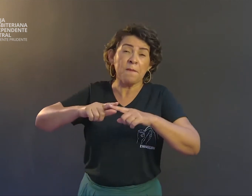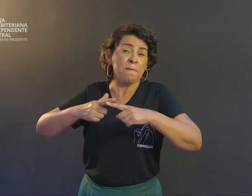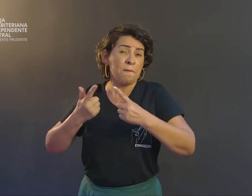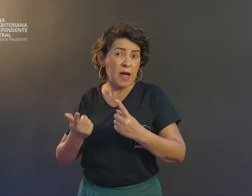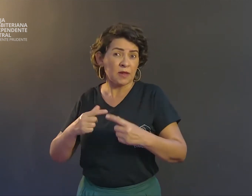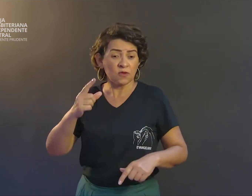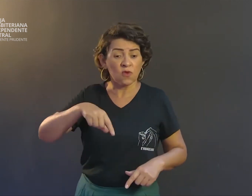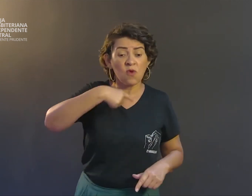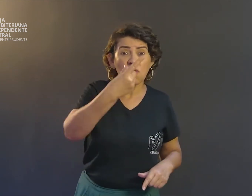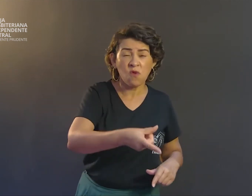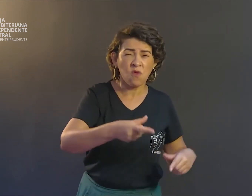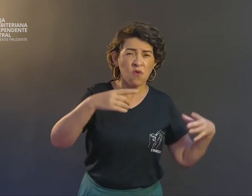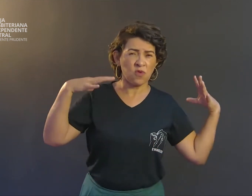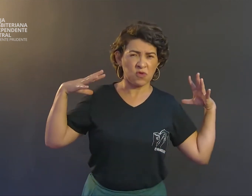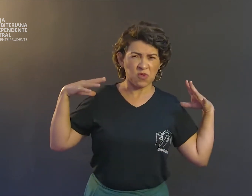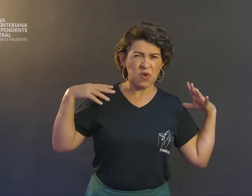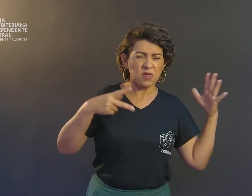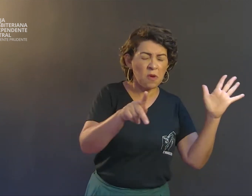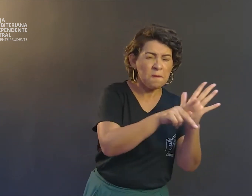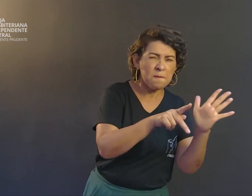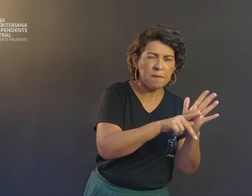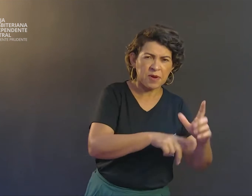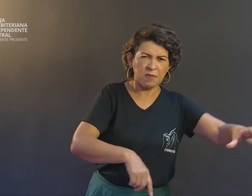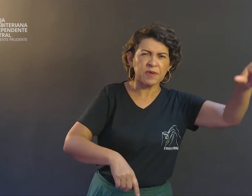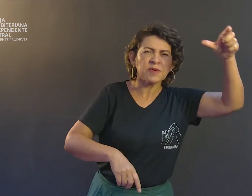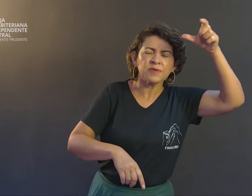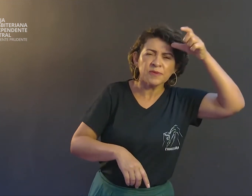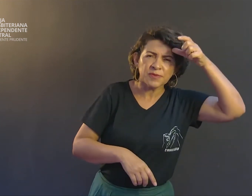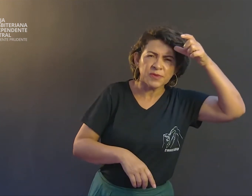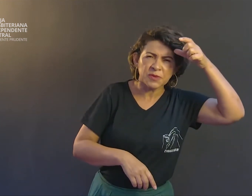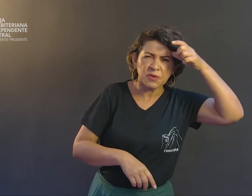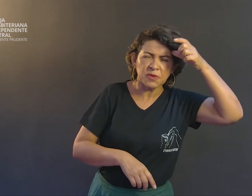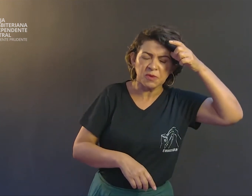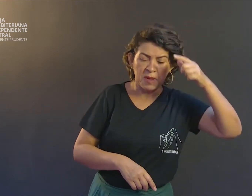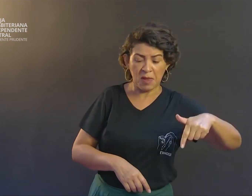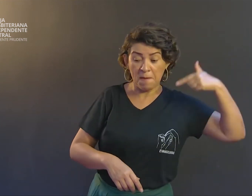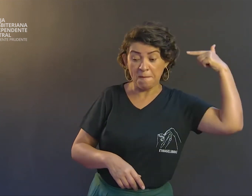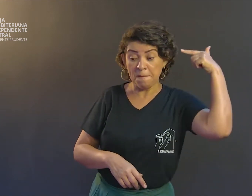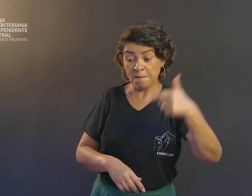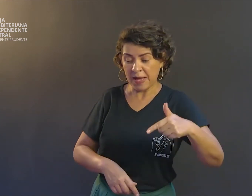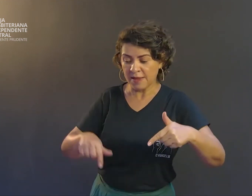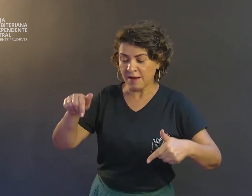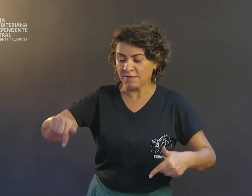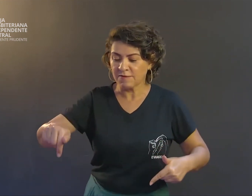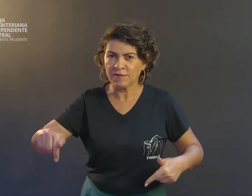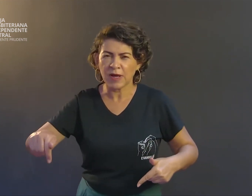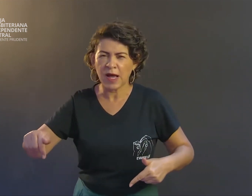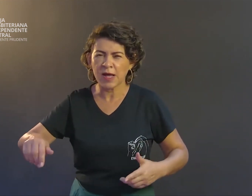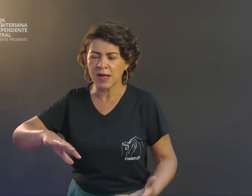príncipe demoníaco que tinha poder sobre toda a nação da Pérsia. Entretanto, o anjo chamou